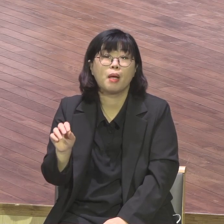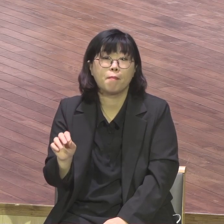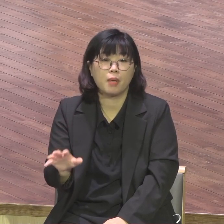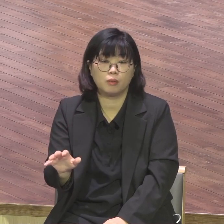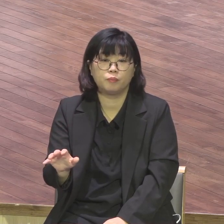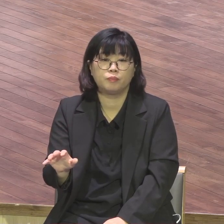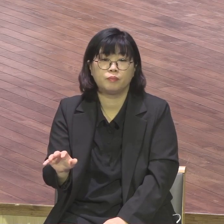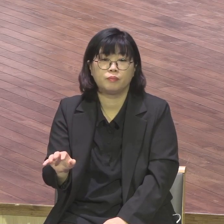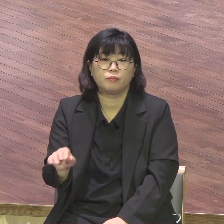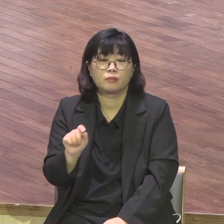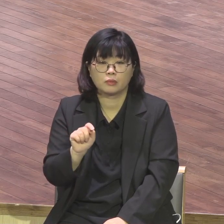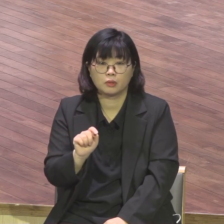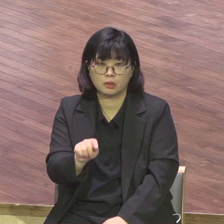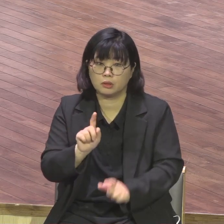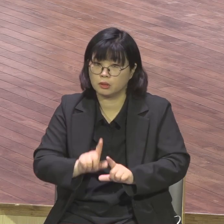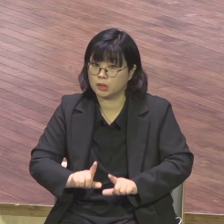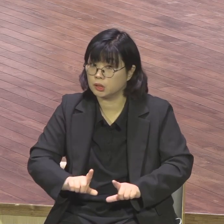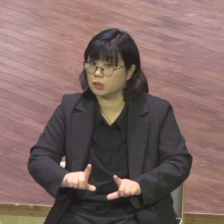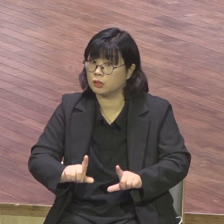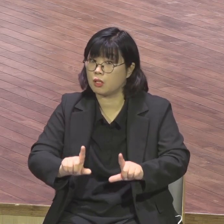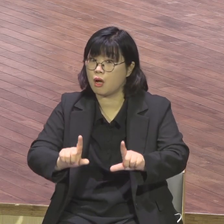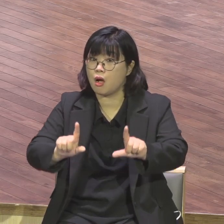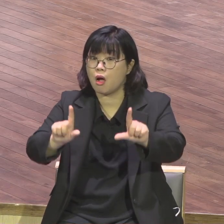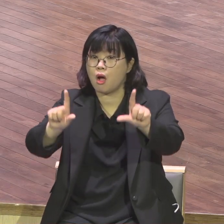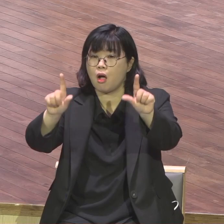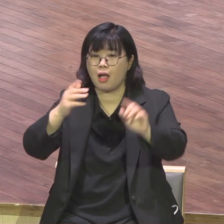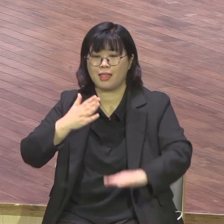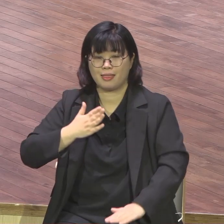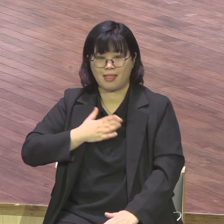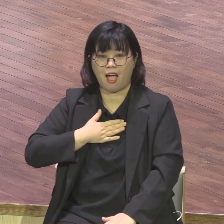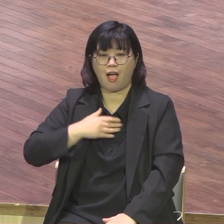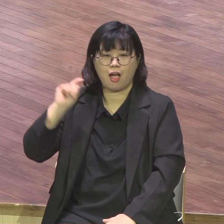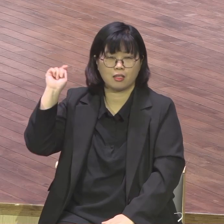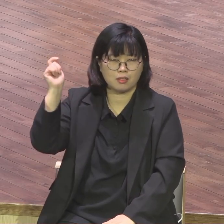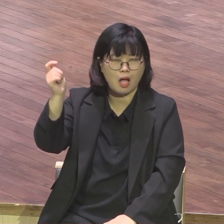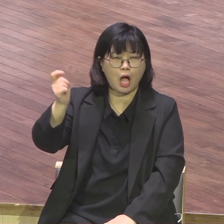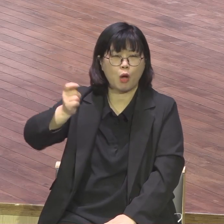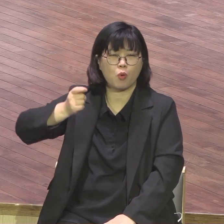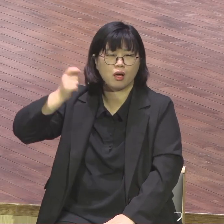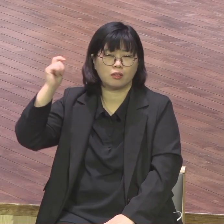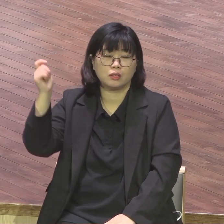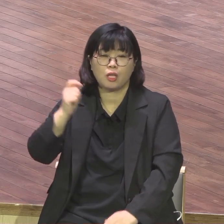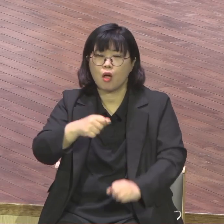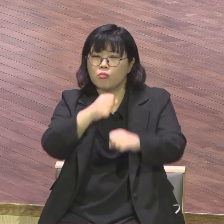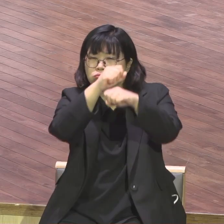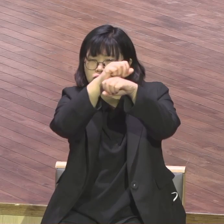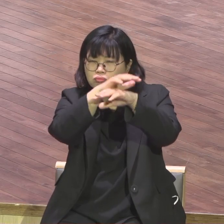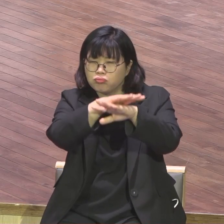그날의 내가 다윗의 무너진